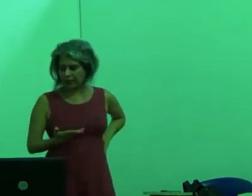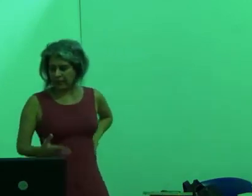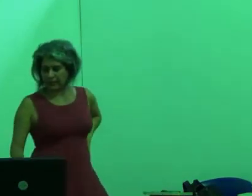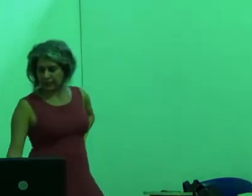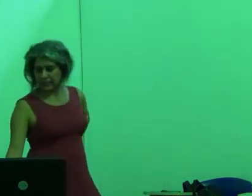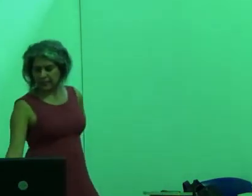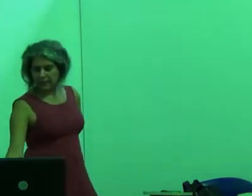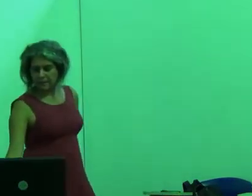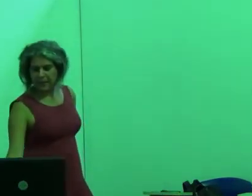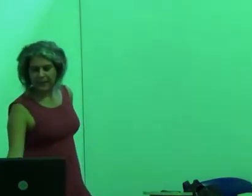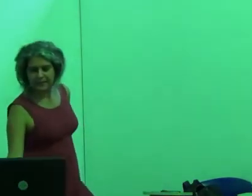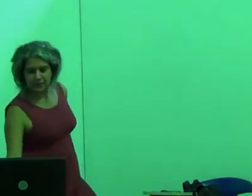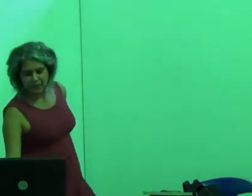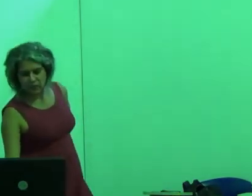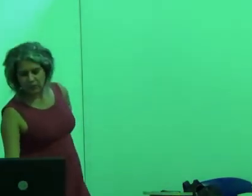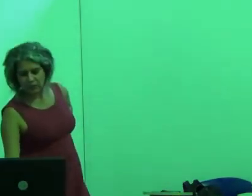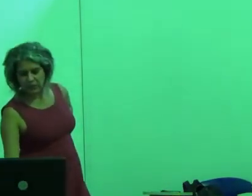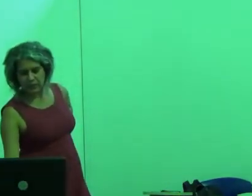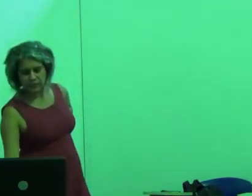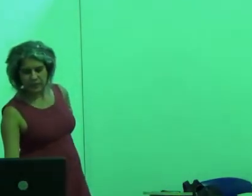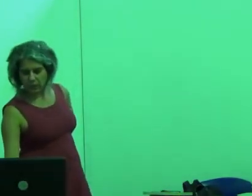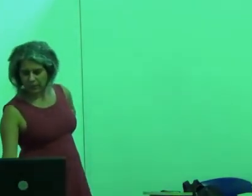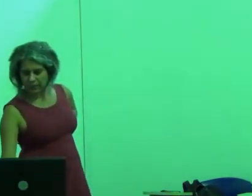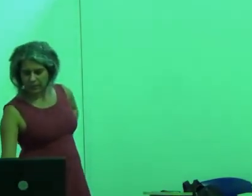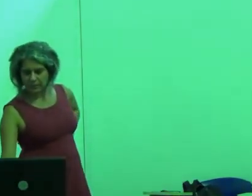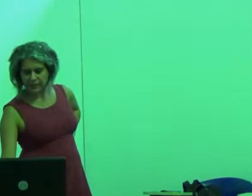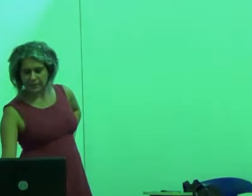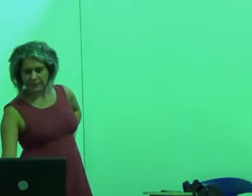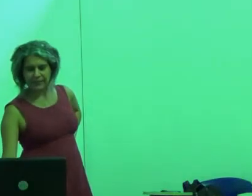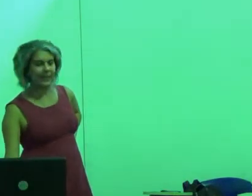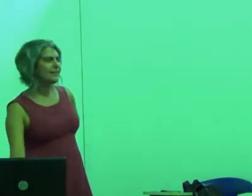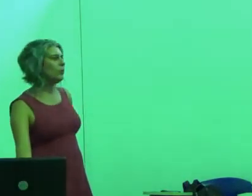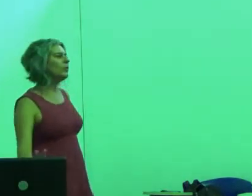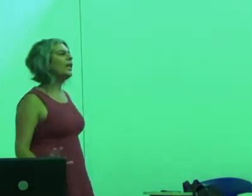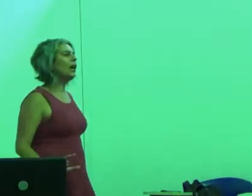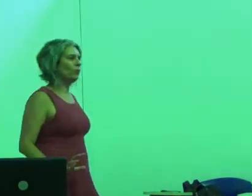queira, mas quero só mostrar umas outras bolinhas para dizer assim, esse é o modelão.